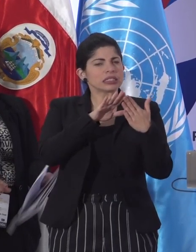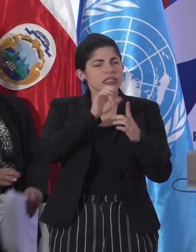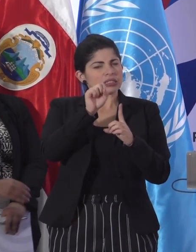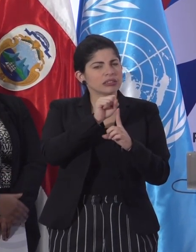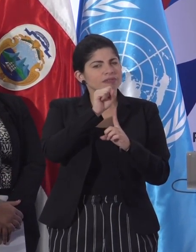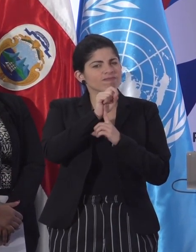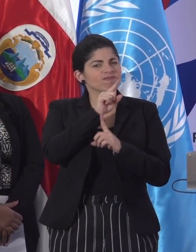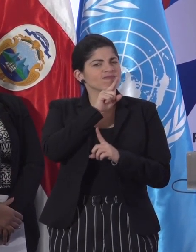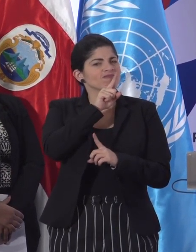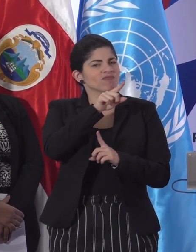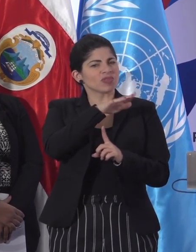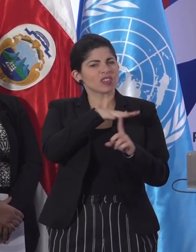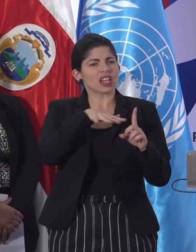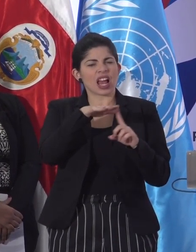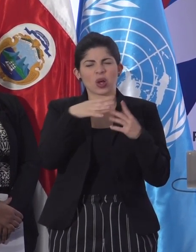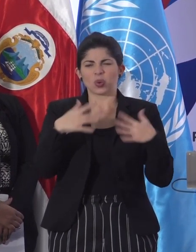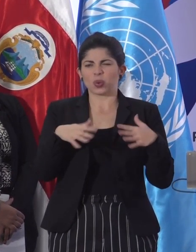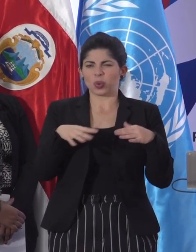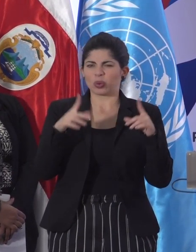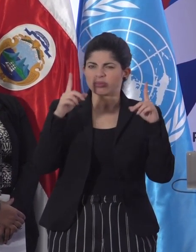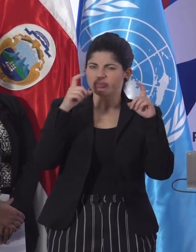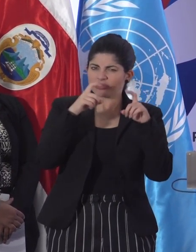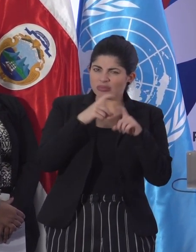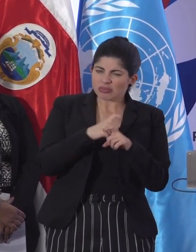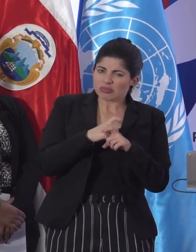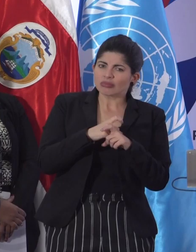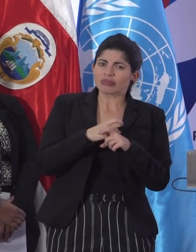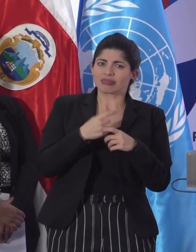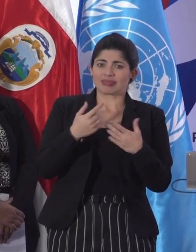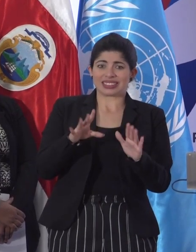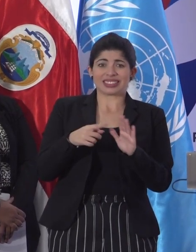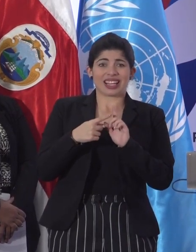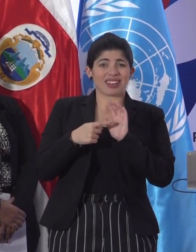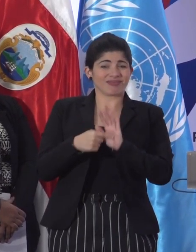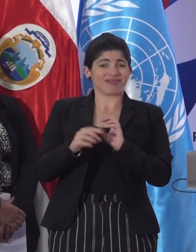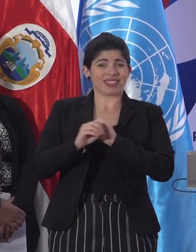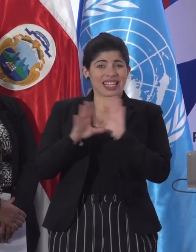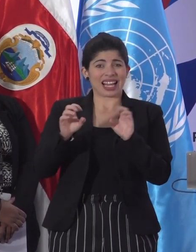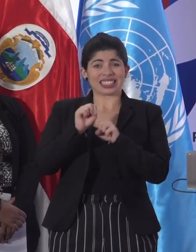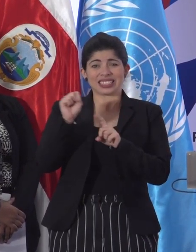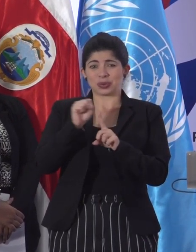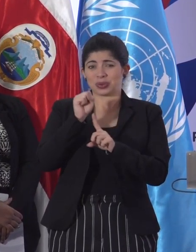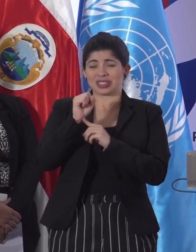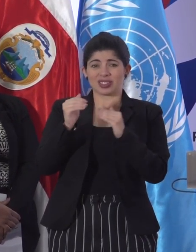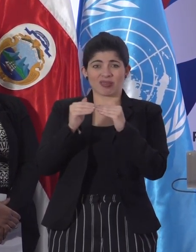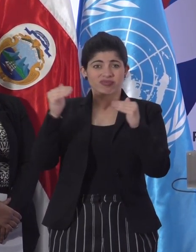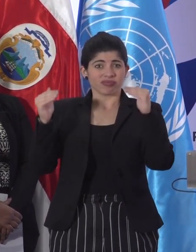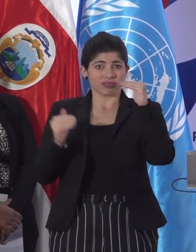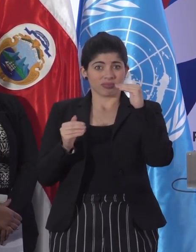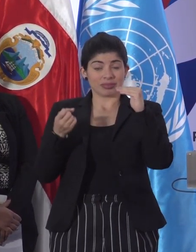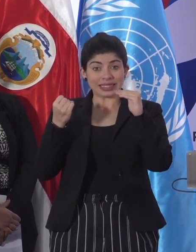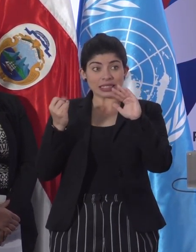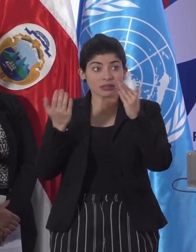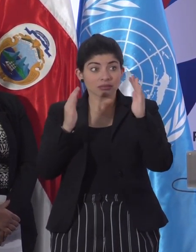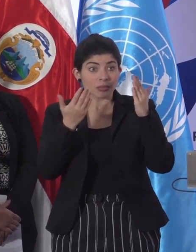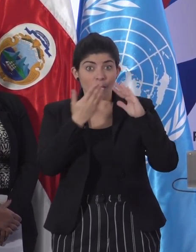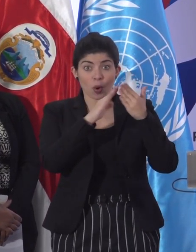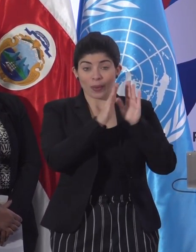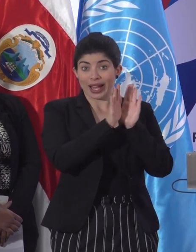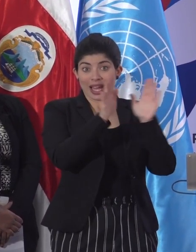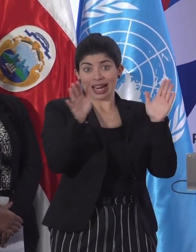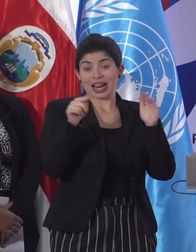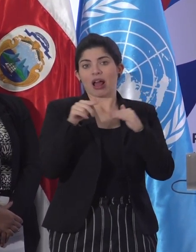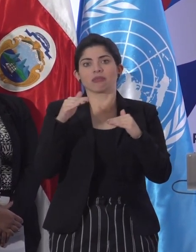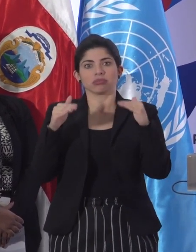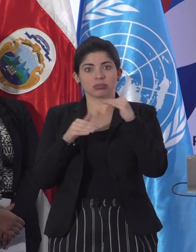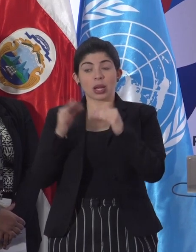realidad absolutamente compleja, con una demostrada situación de desventaja con respecto a la población general